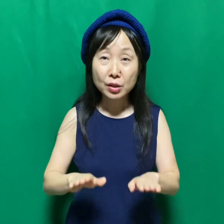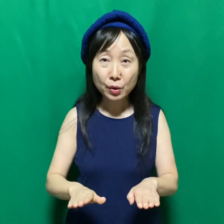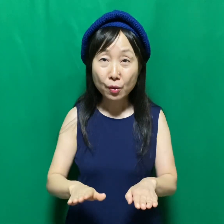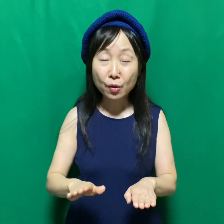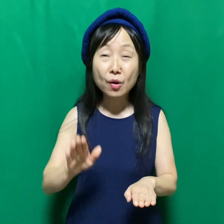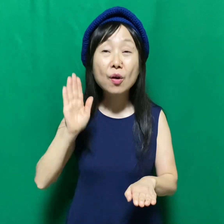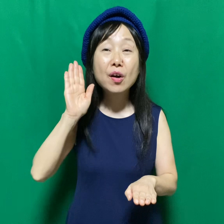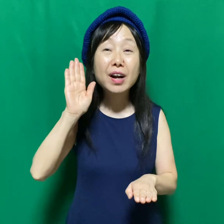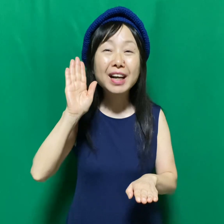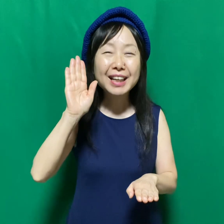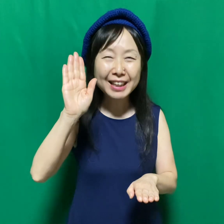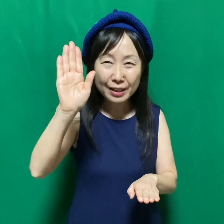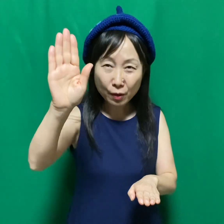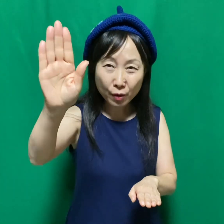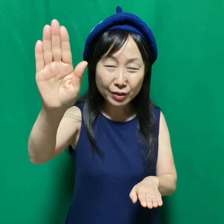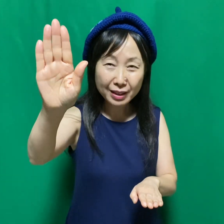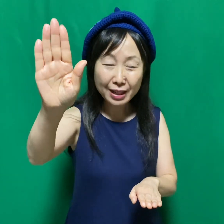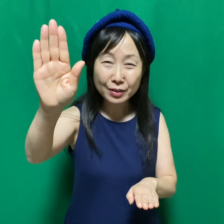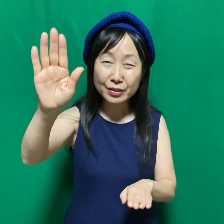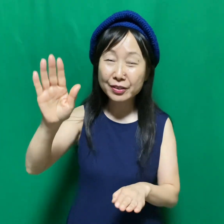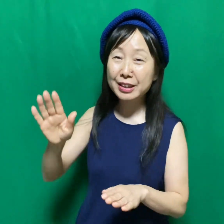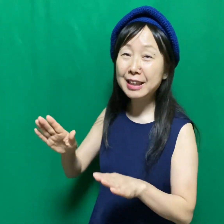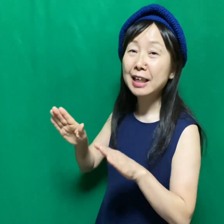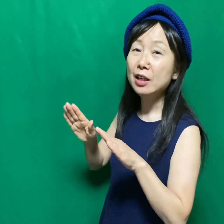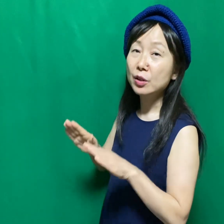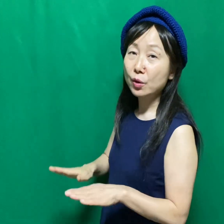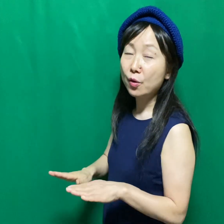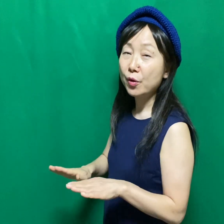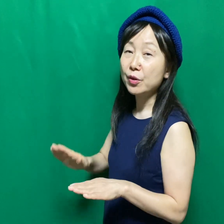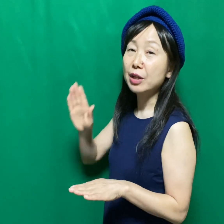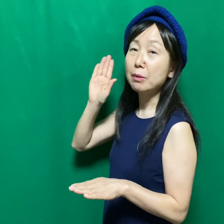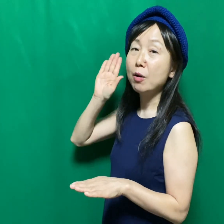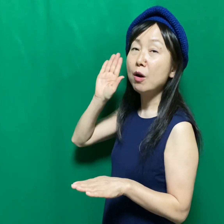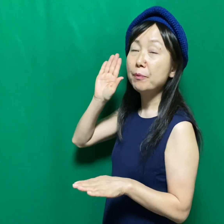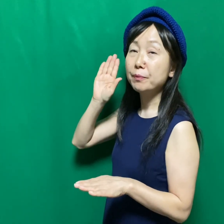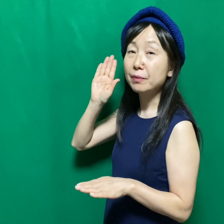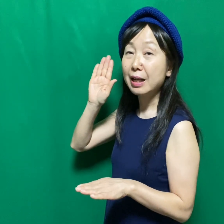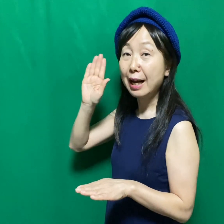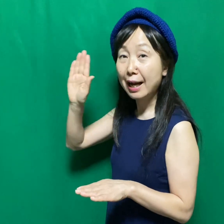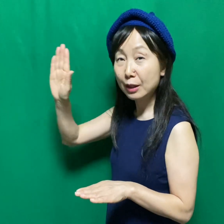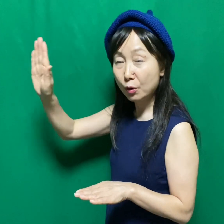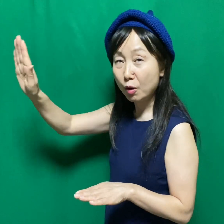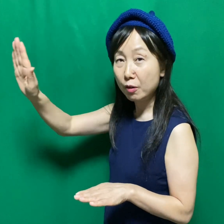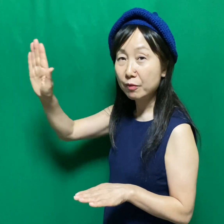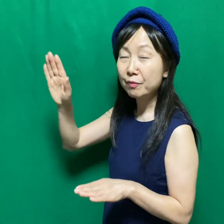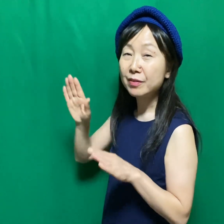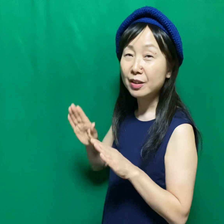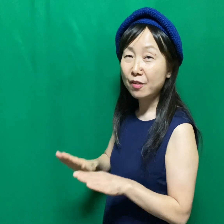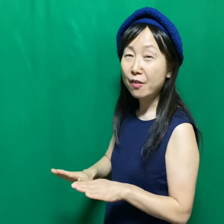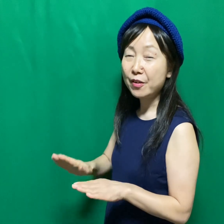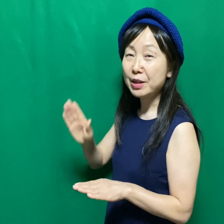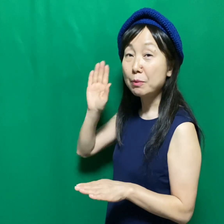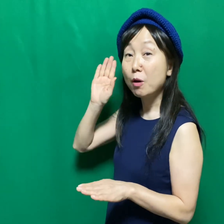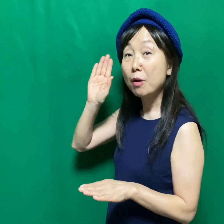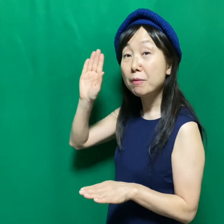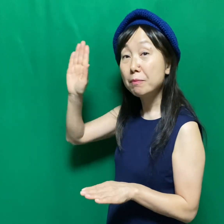今日以降っていうふうに、今日よりもあと、今日よりも未